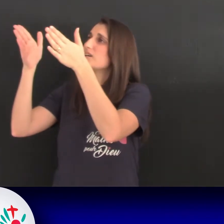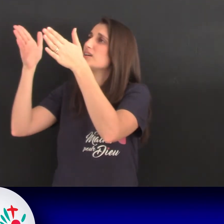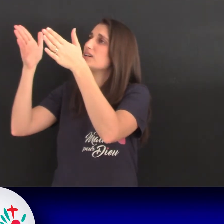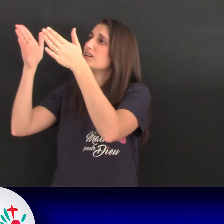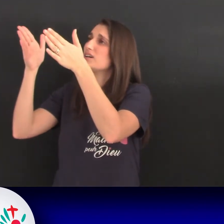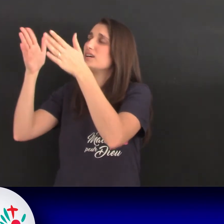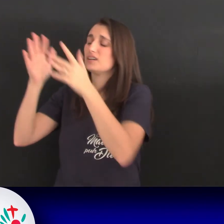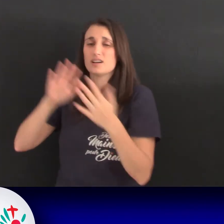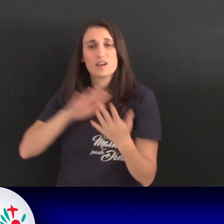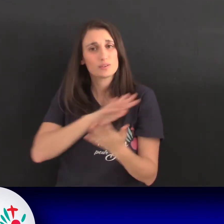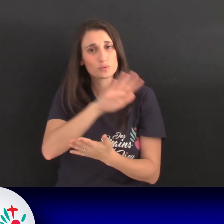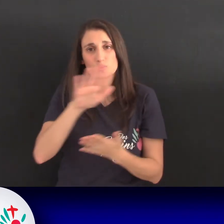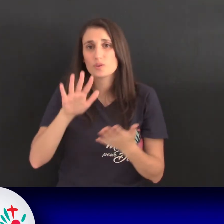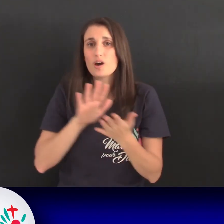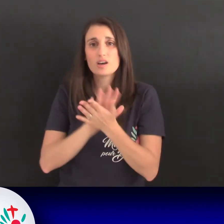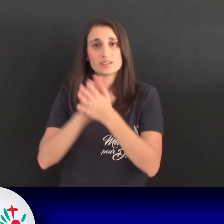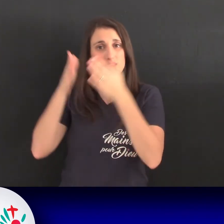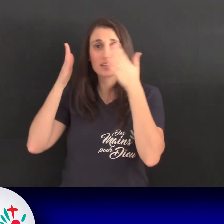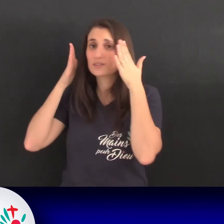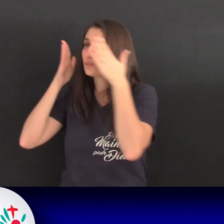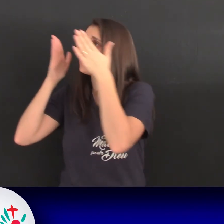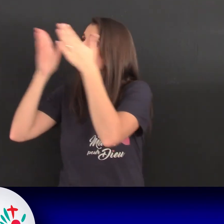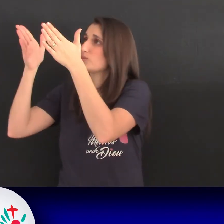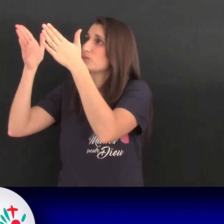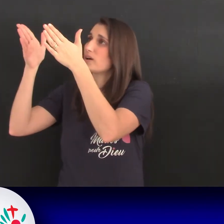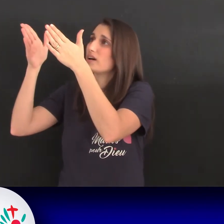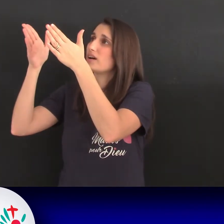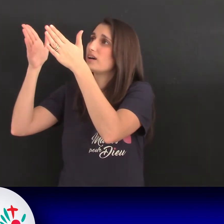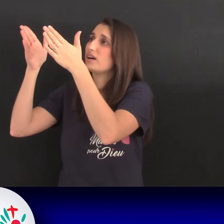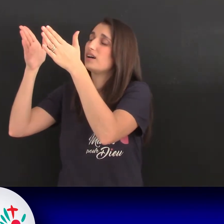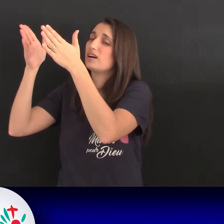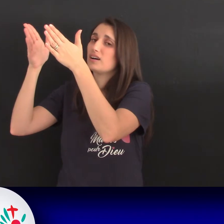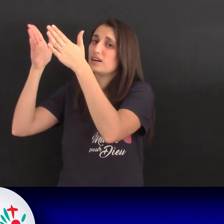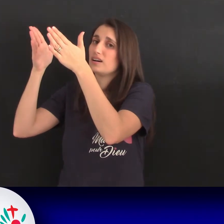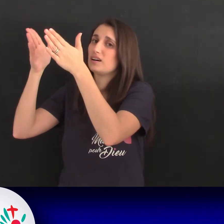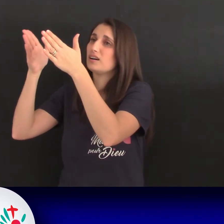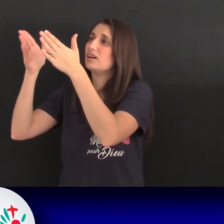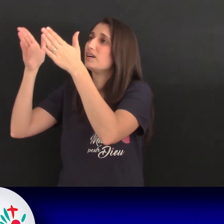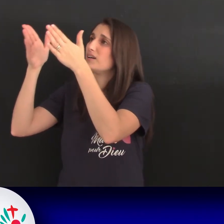toi, tout centré sur toi,